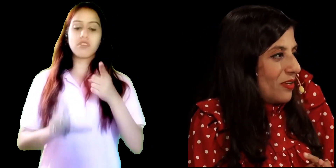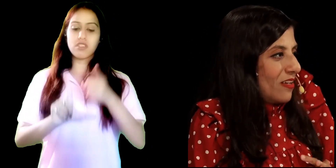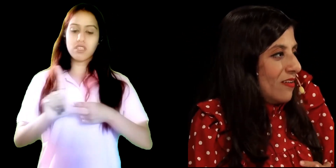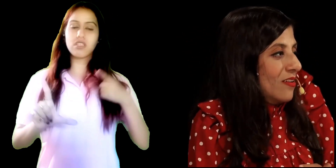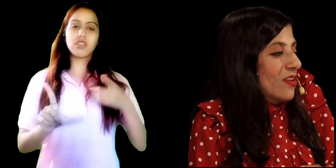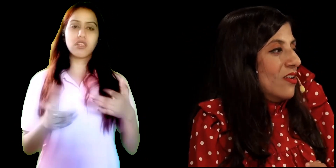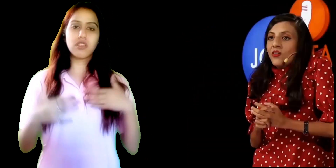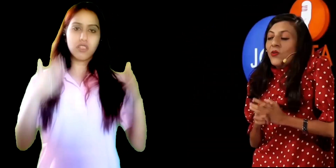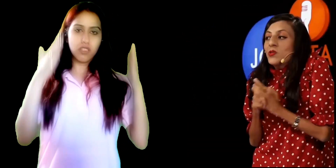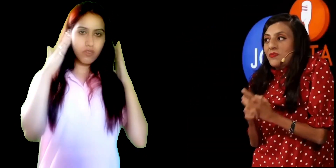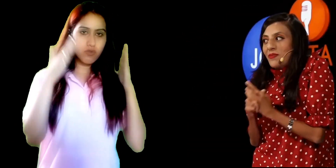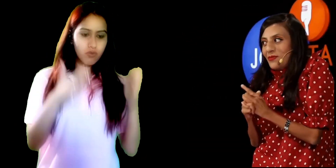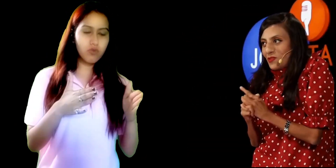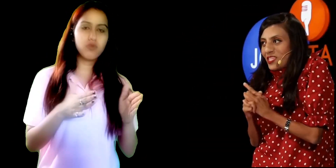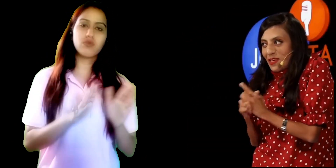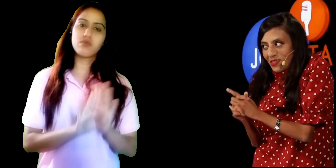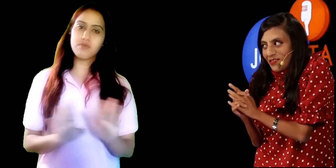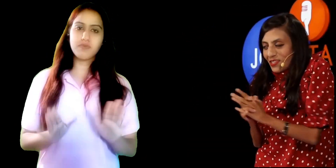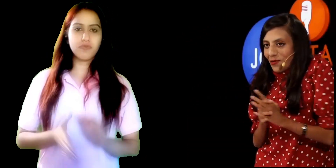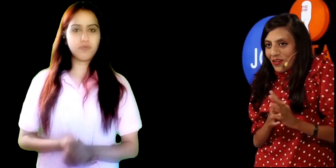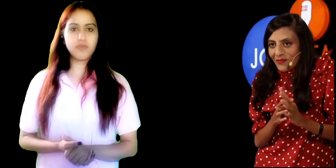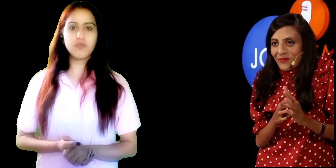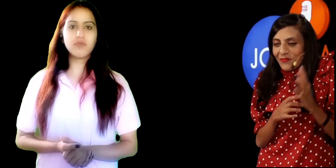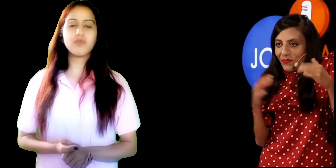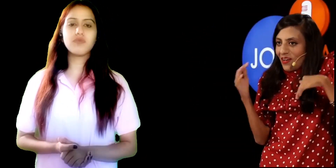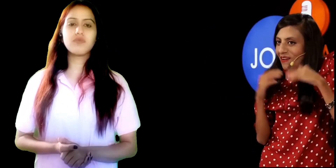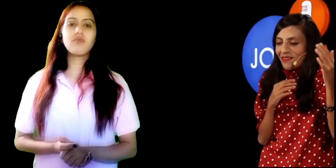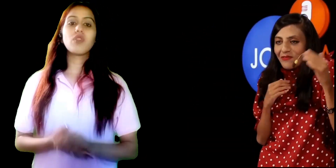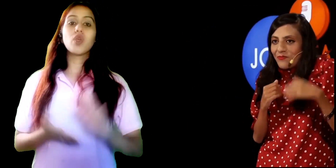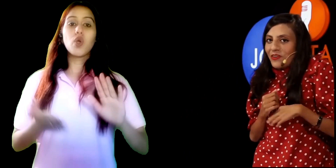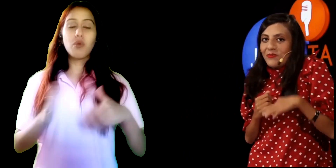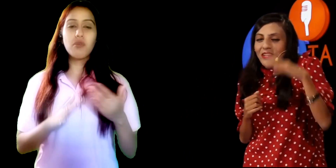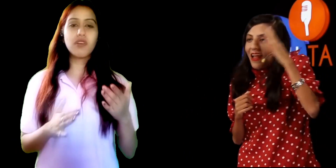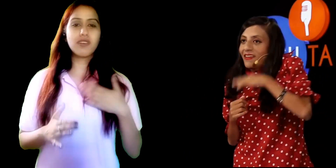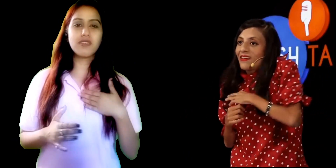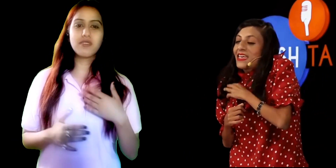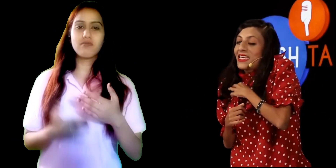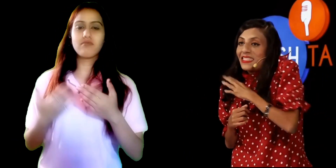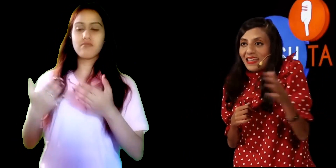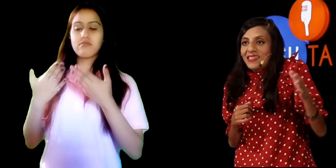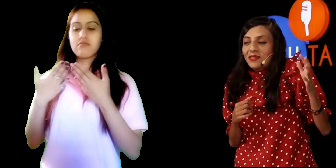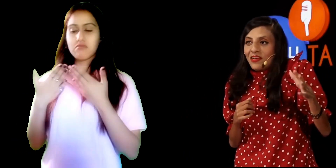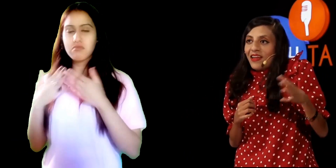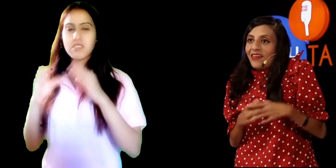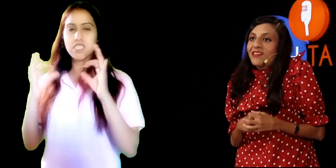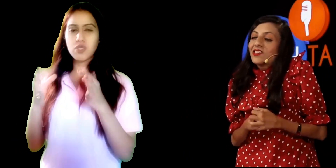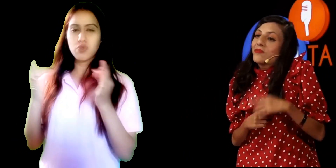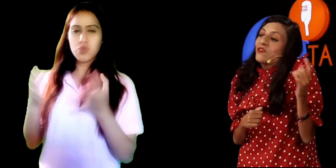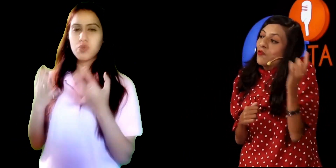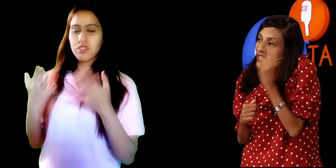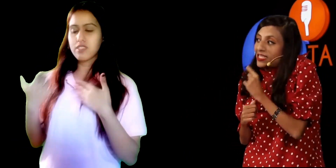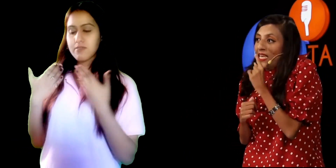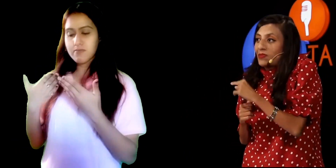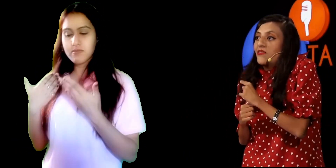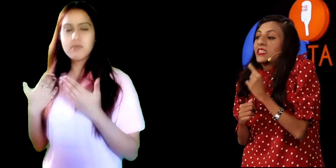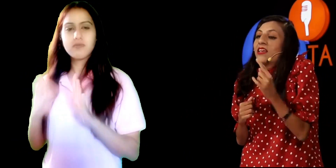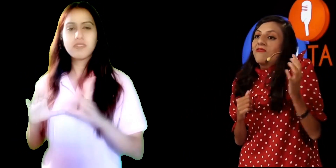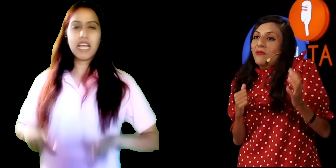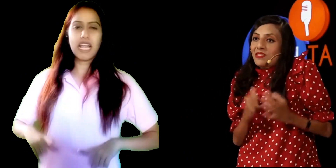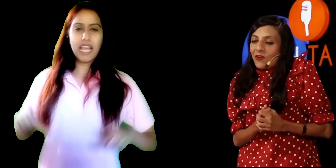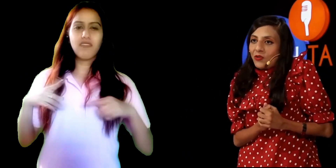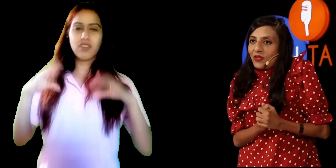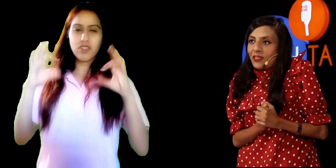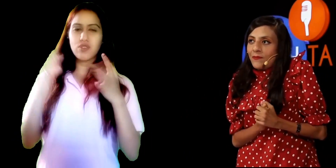थर्ड अटैम्प्ट दिया, उसमें भी मुझे सेम सर्विस अलॉट का मेरा रैंक एग्जैक्टली सिमिलर आया, जिससे मुझे वही सेम